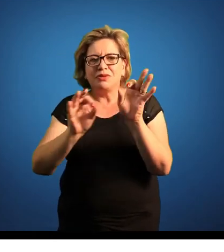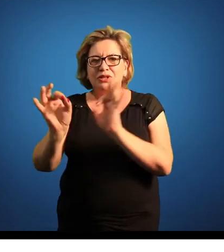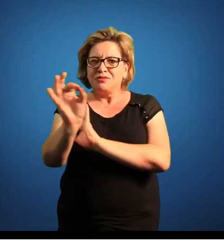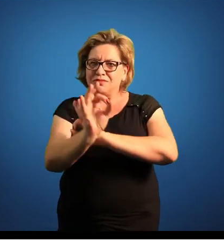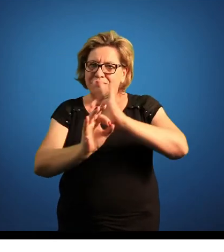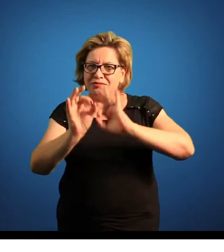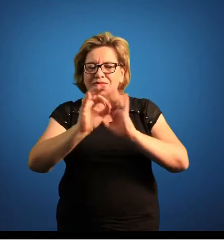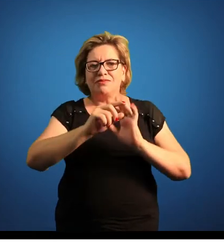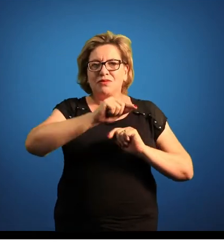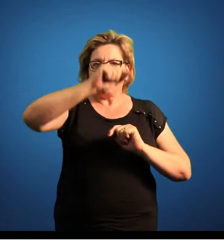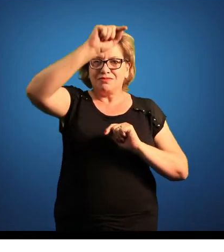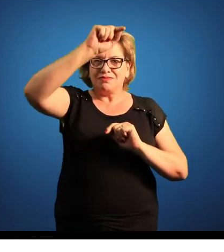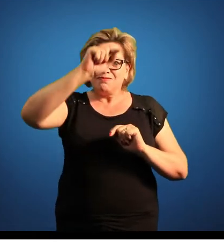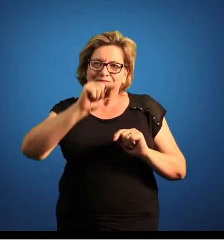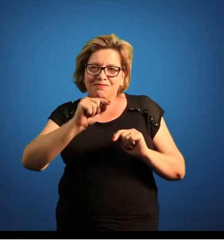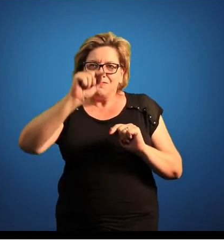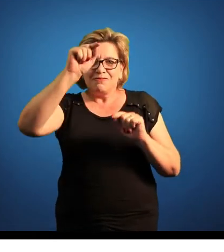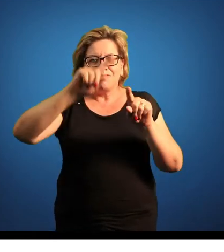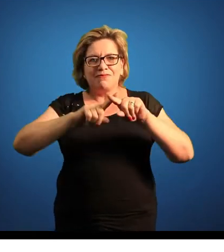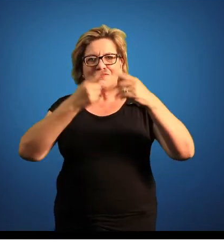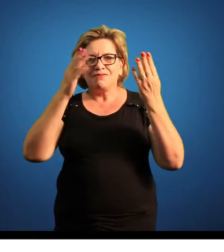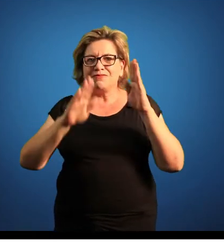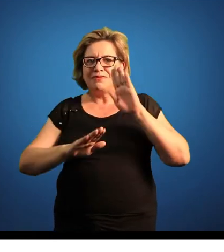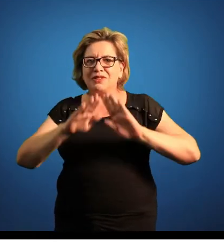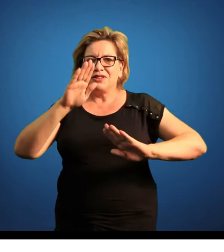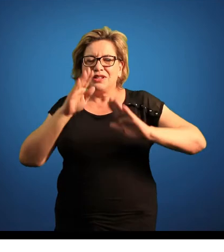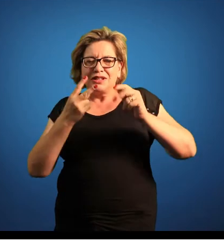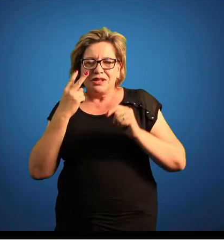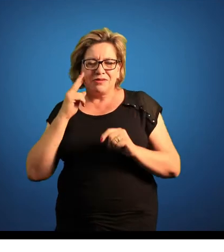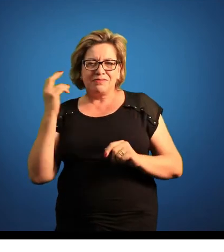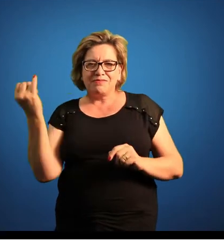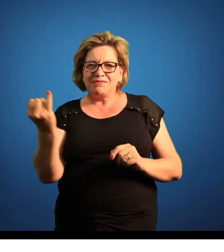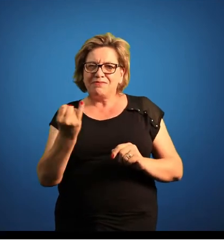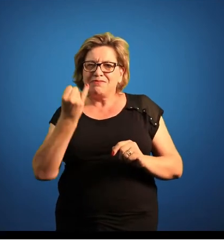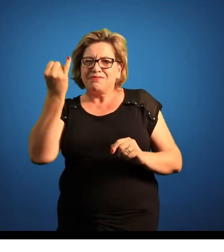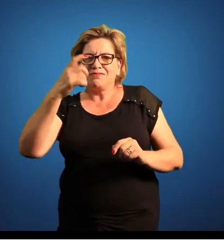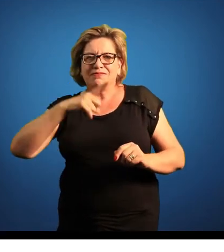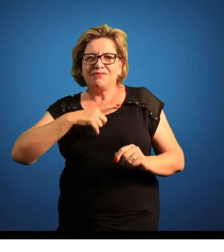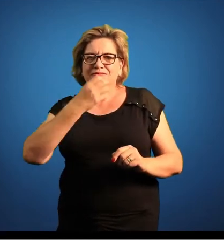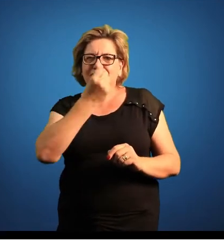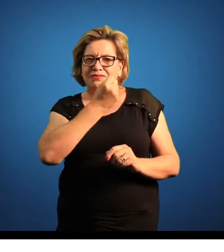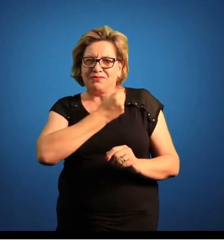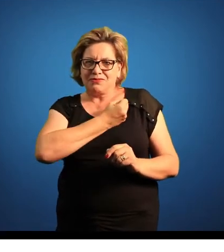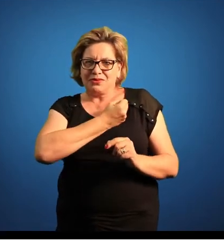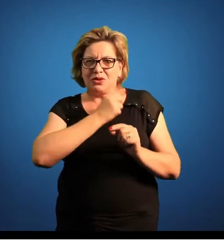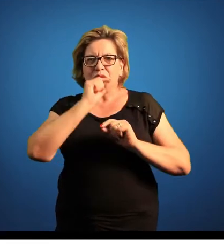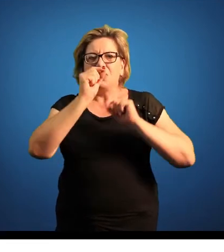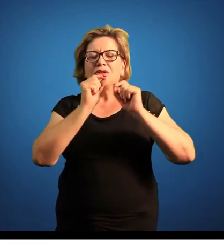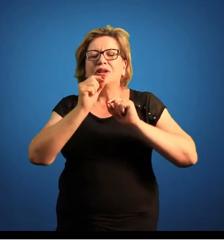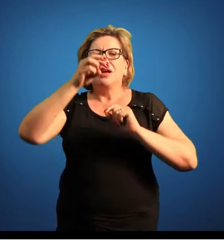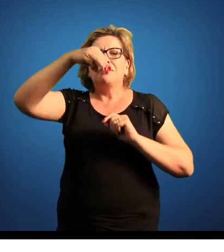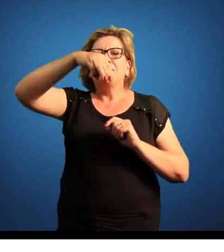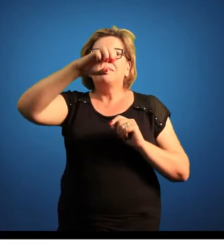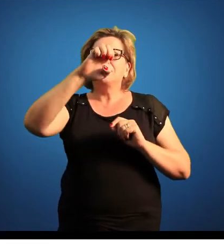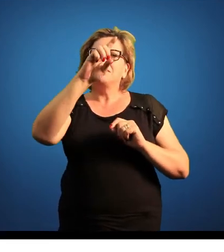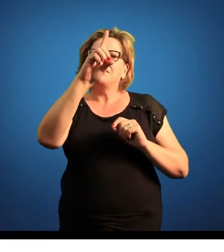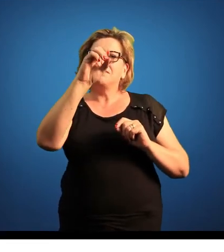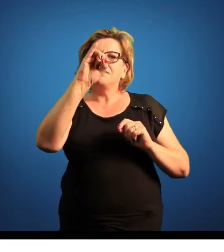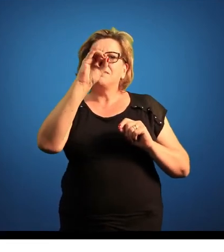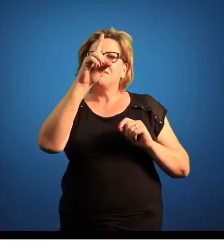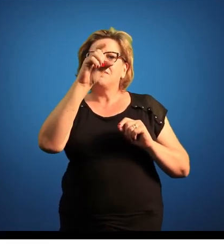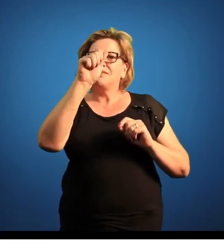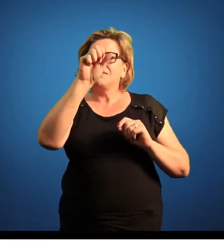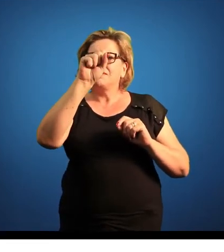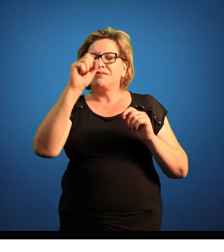maneira gráfica, mas em alguns casos é interessante a gente ter um valor numérico. Então, o que são medidas de tendência central? O objetivo